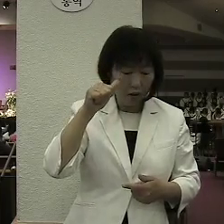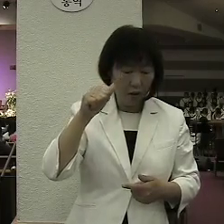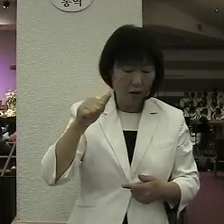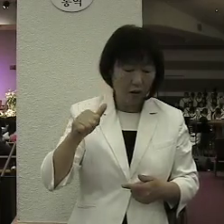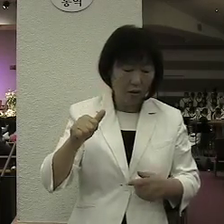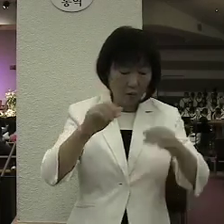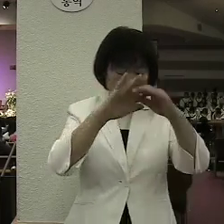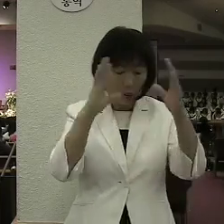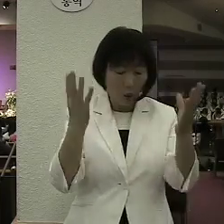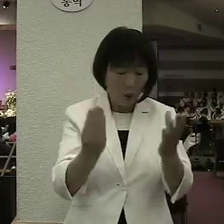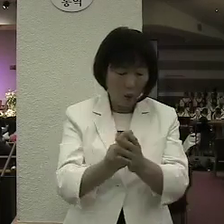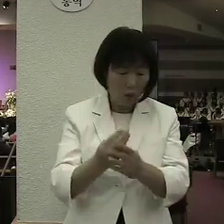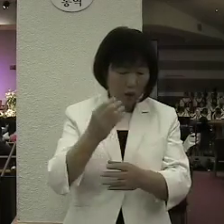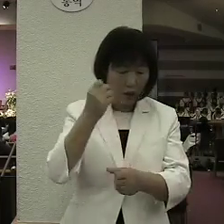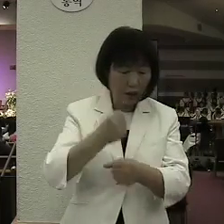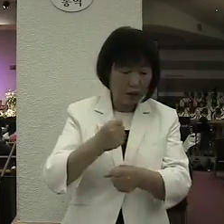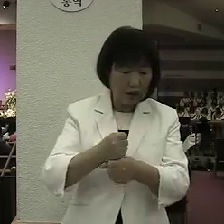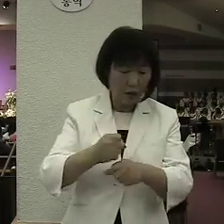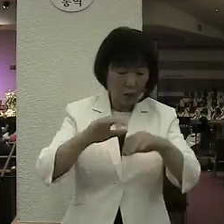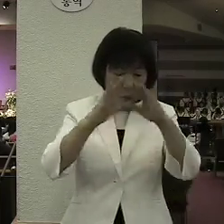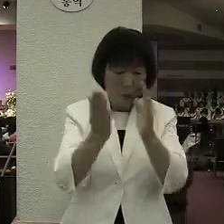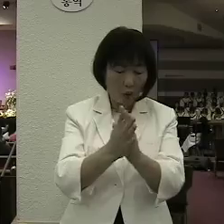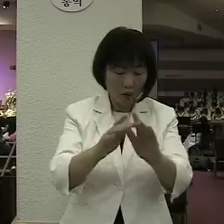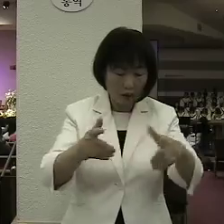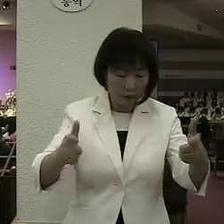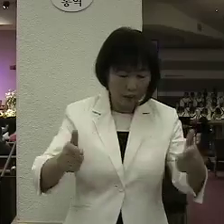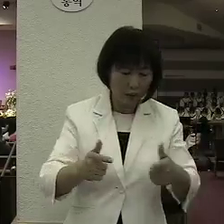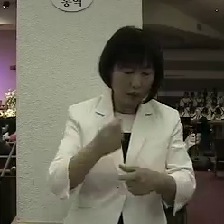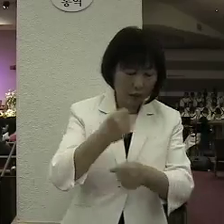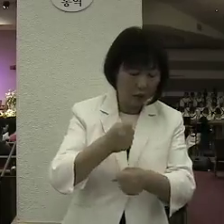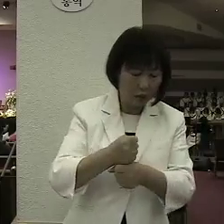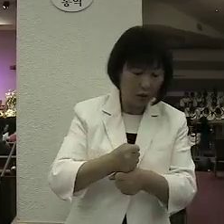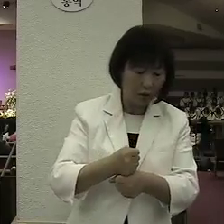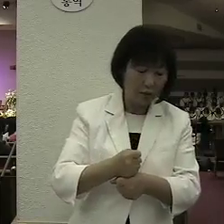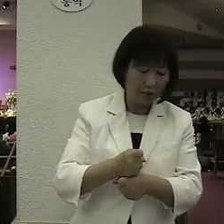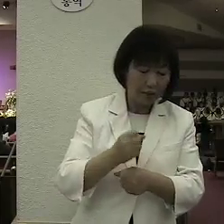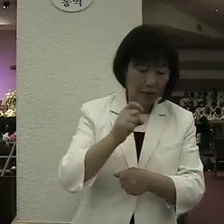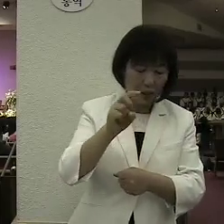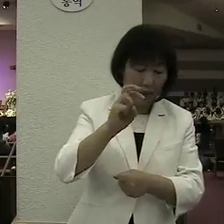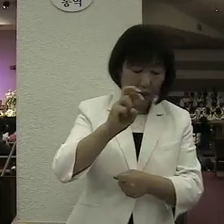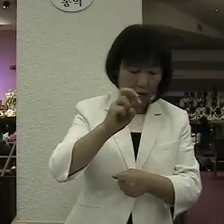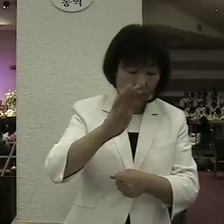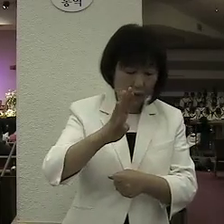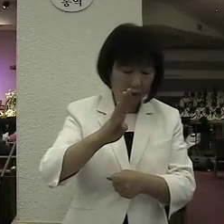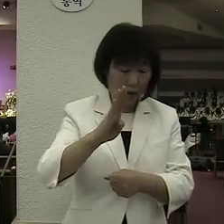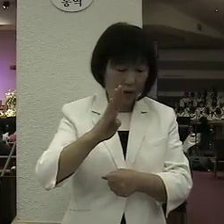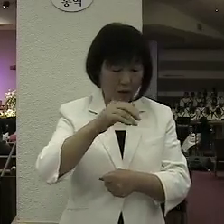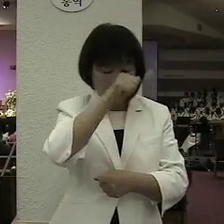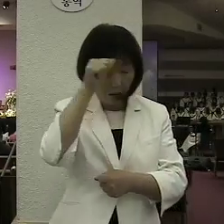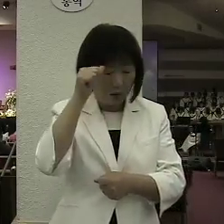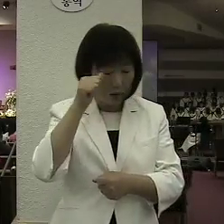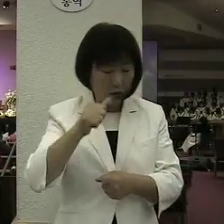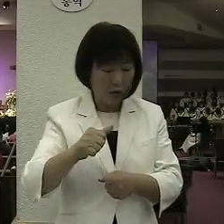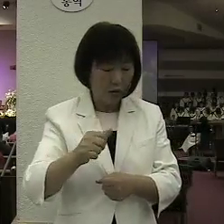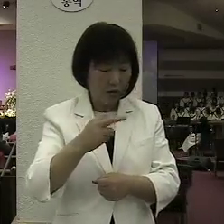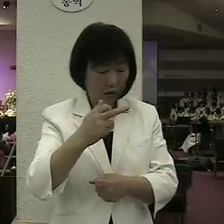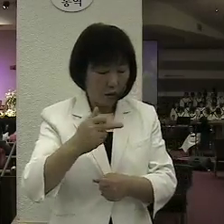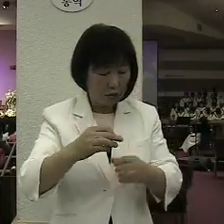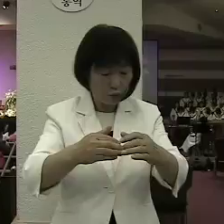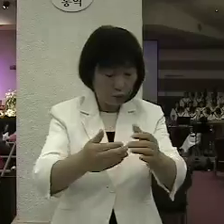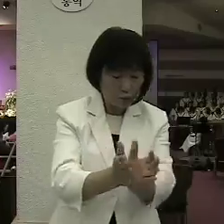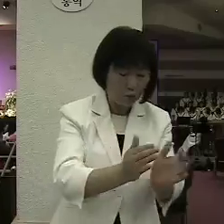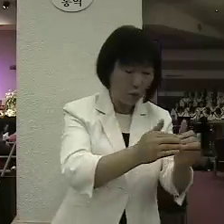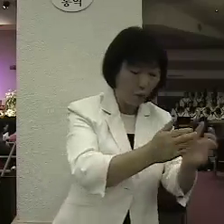우리는 울고 있지 말아야 됩니다. 두 번째로 담대하게 기도할 수 있습니다. 담대하게